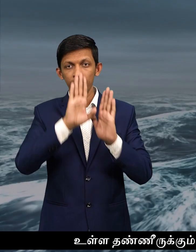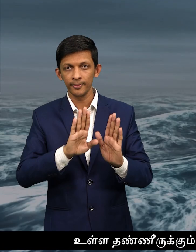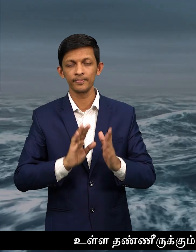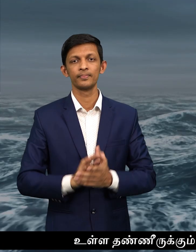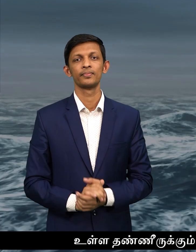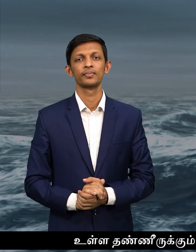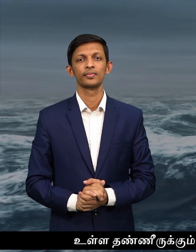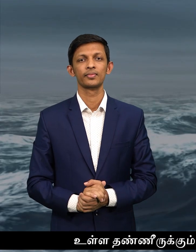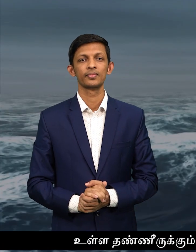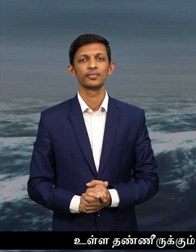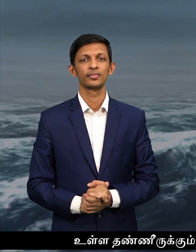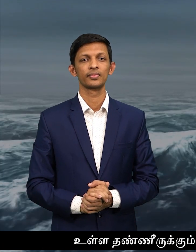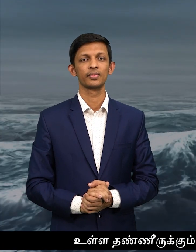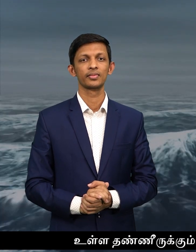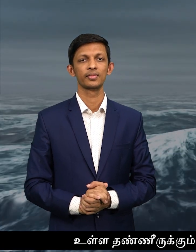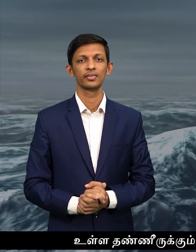உள்ளது.